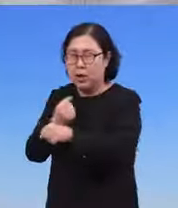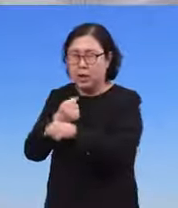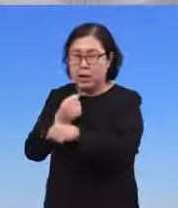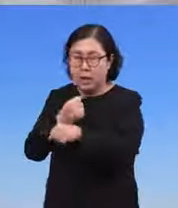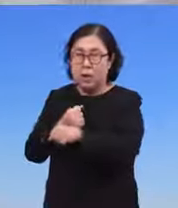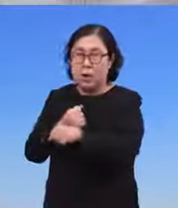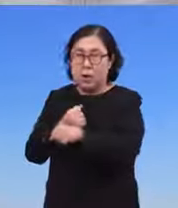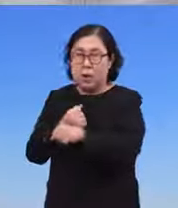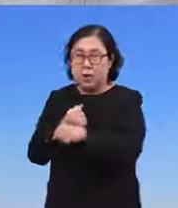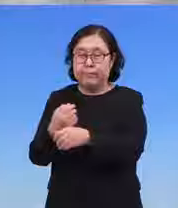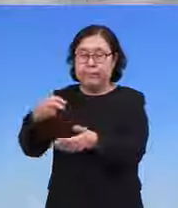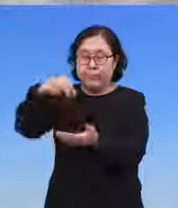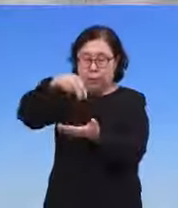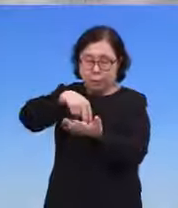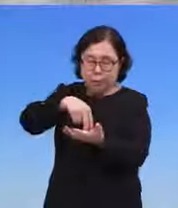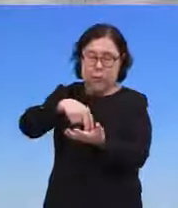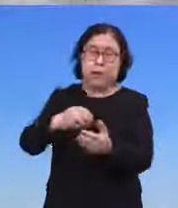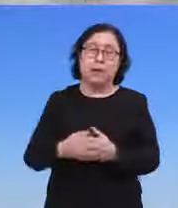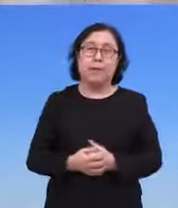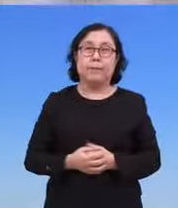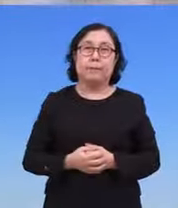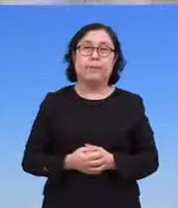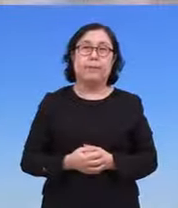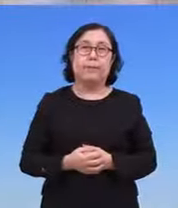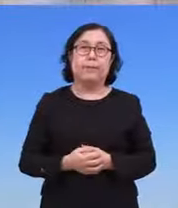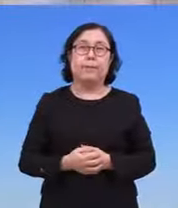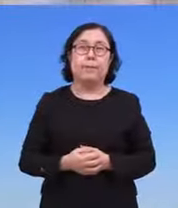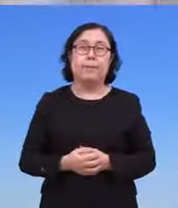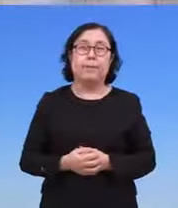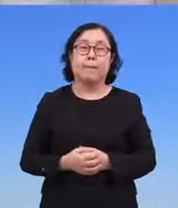우리들만의 잔치가 되면 안 되는 거 아닙니까?